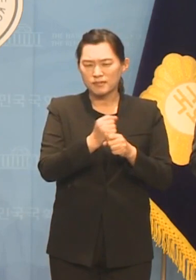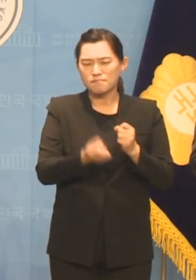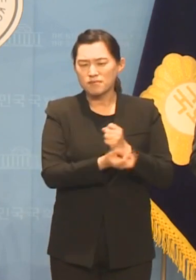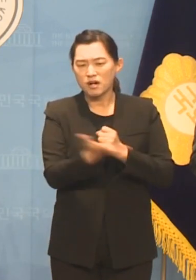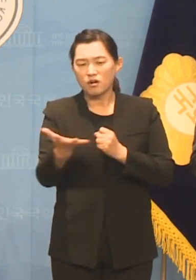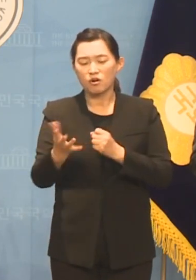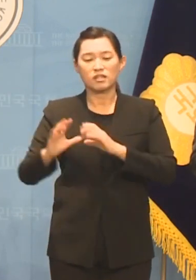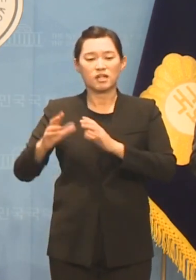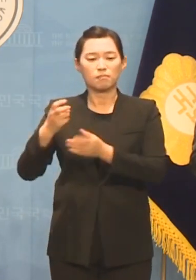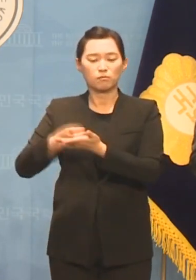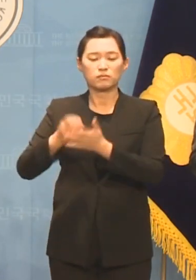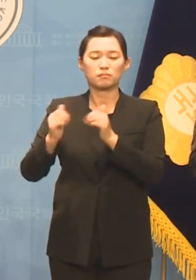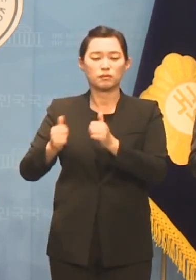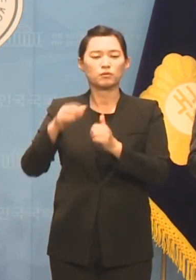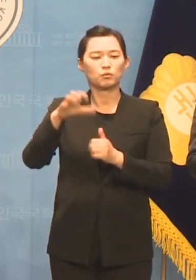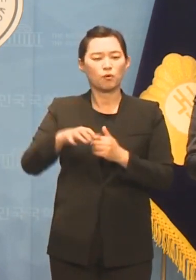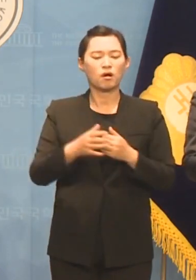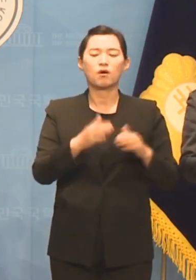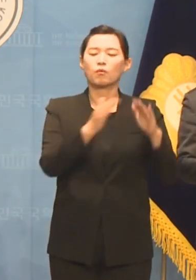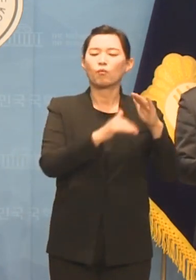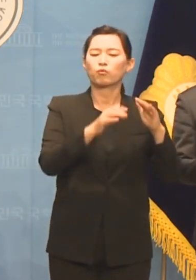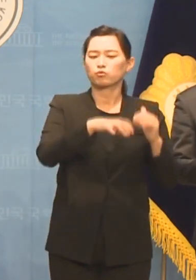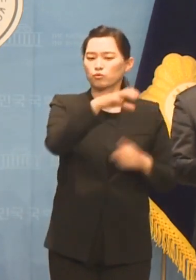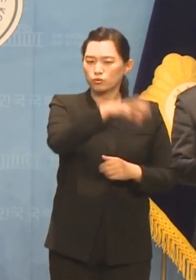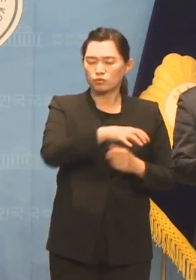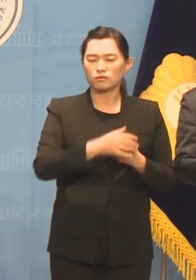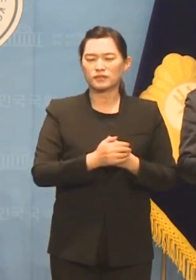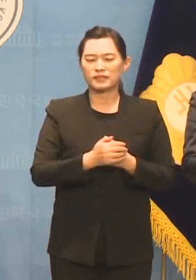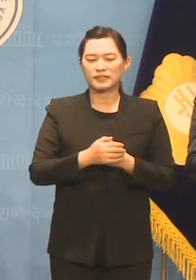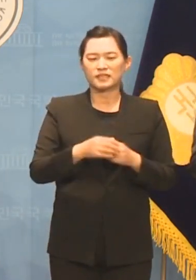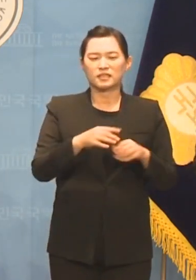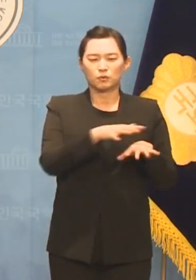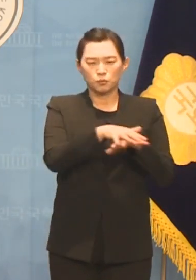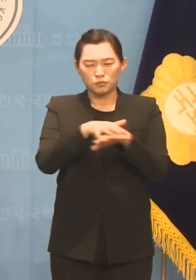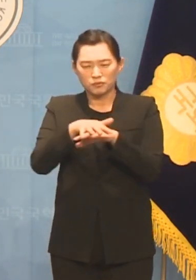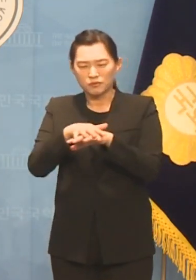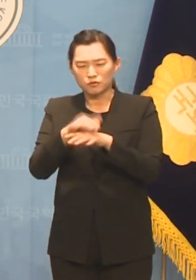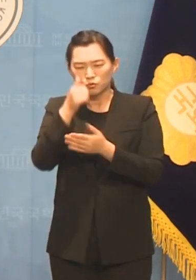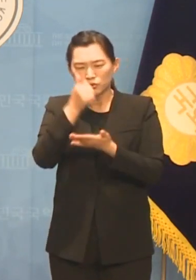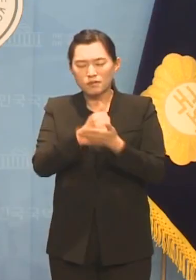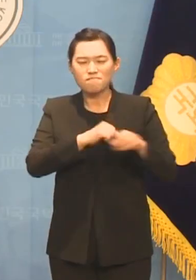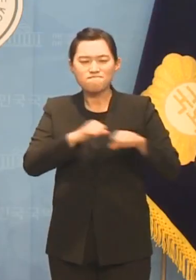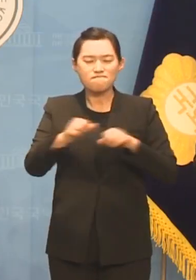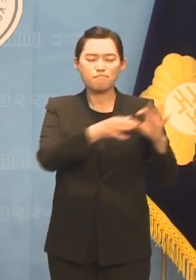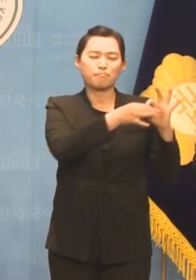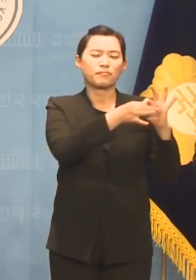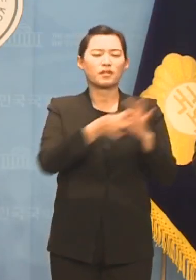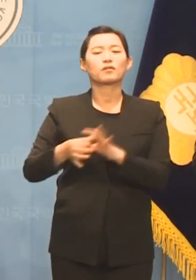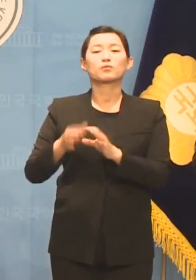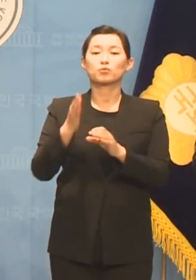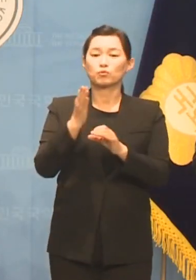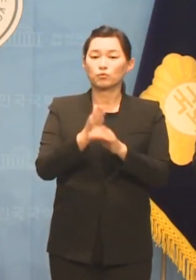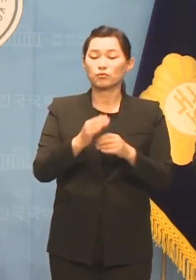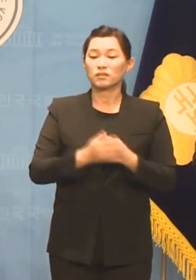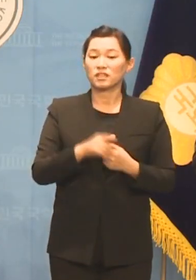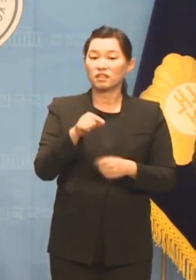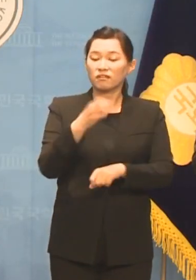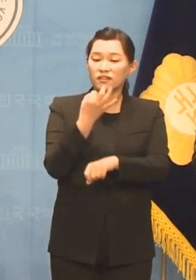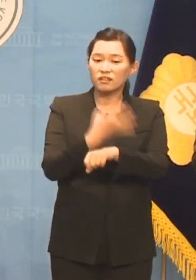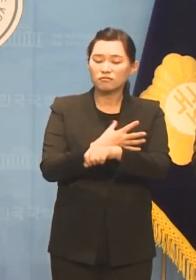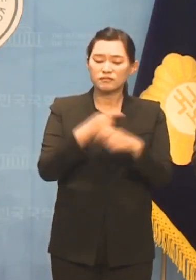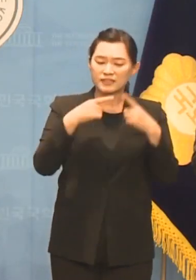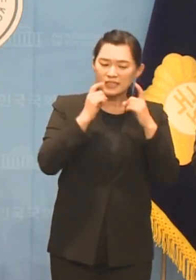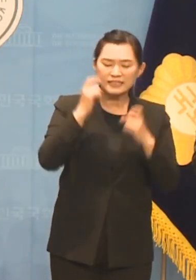헌법재판소와 공수처를 공격하는 조직적인 범죄 활동을 지속하고 있습니다. 이는 단순히